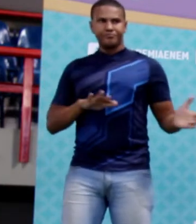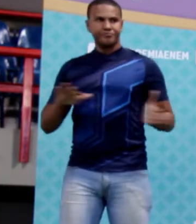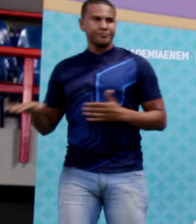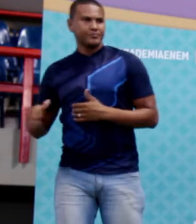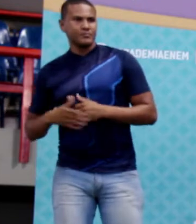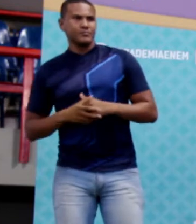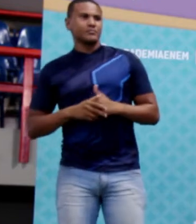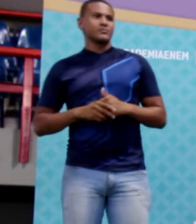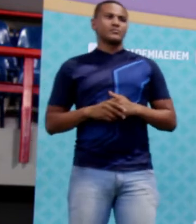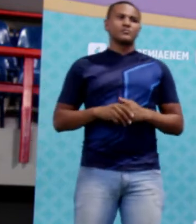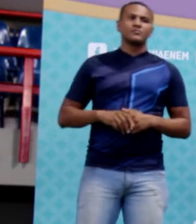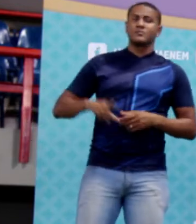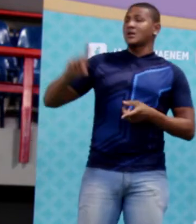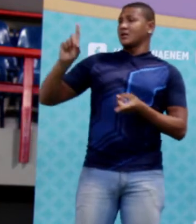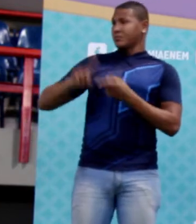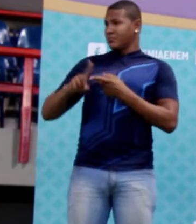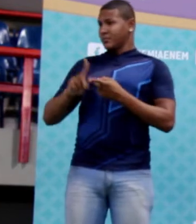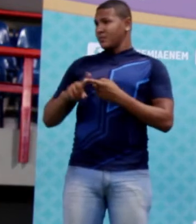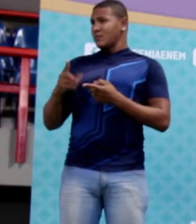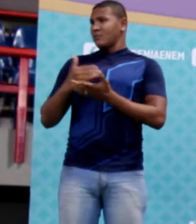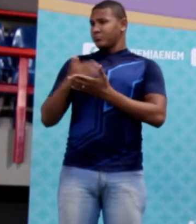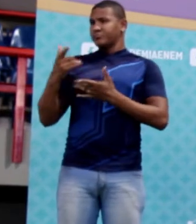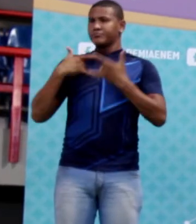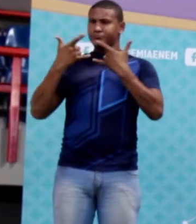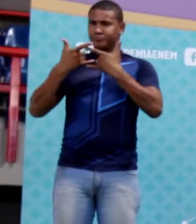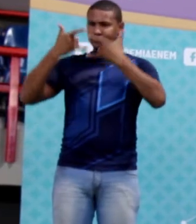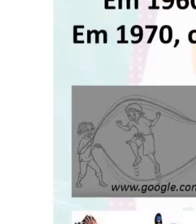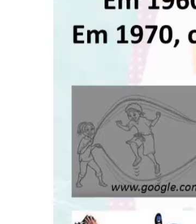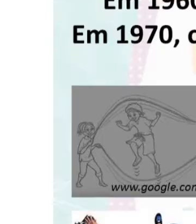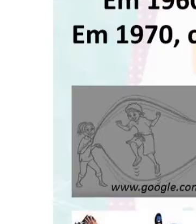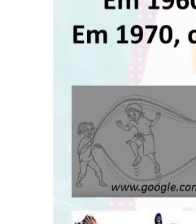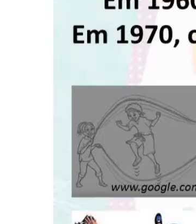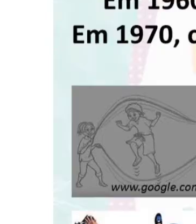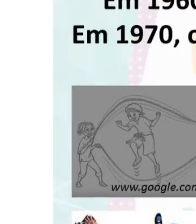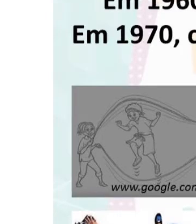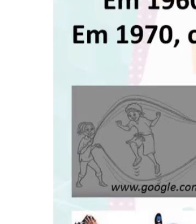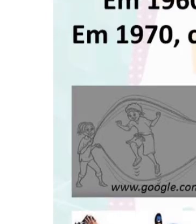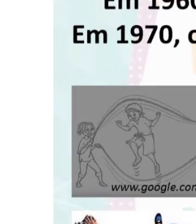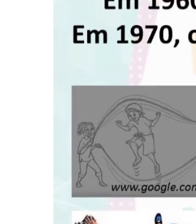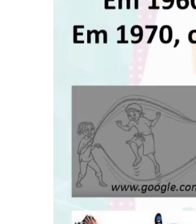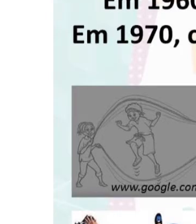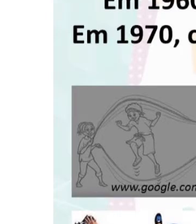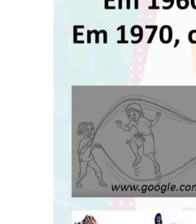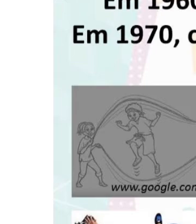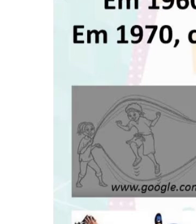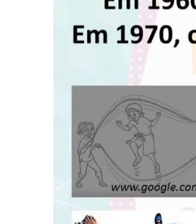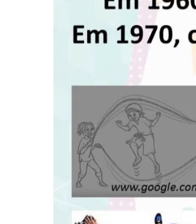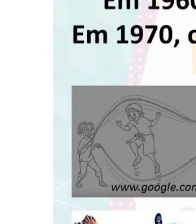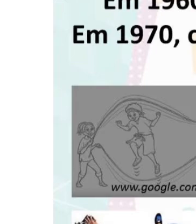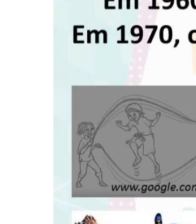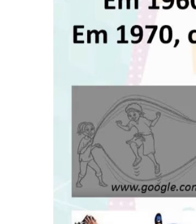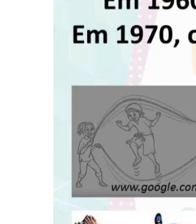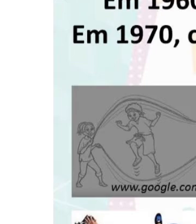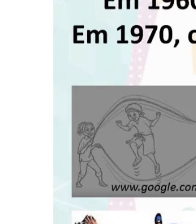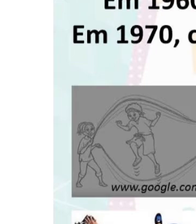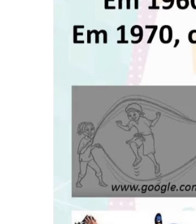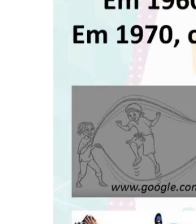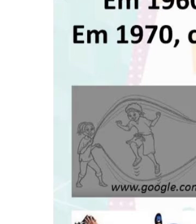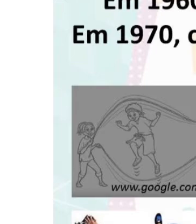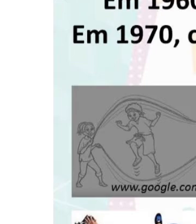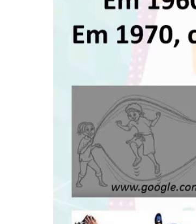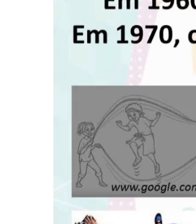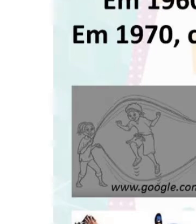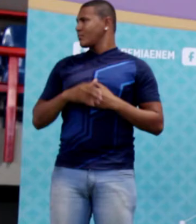vão ver aí que com o capitalismo e com essa competitividade, como eu falei para vocês, aí os esportes foram